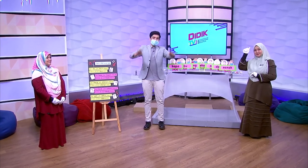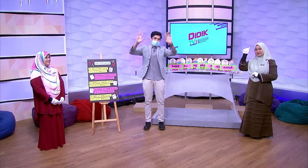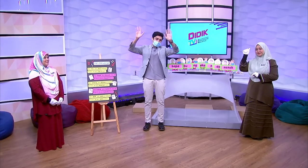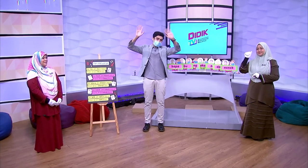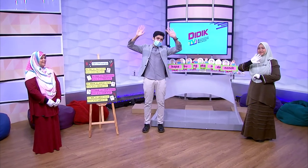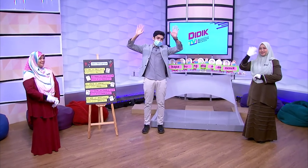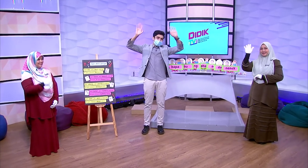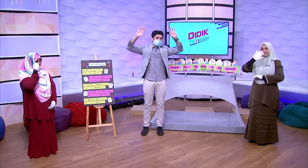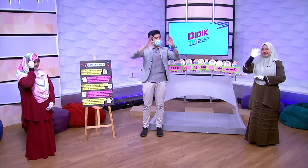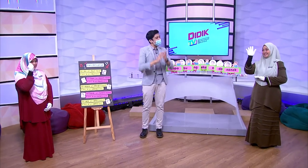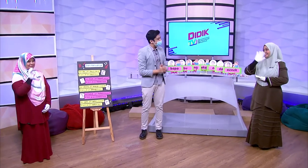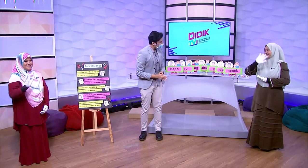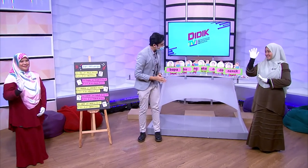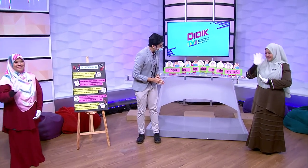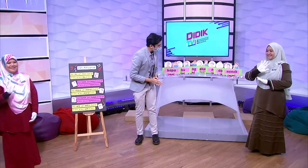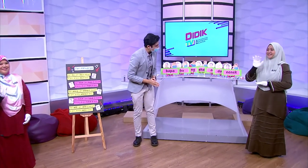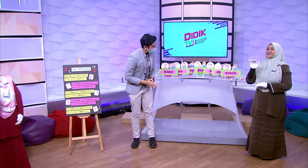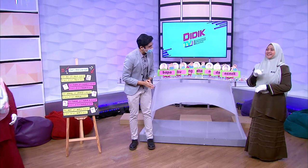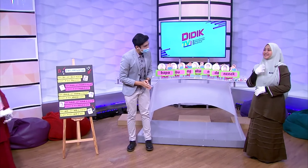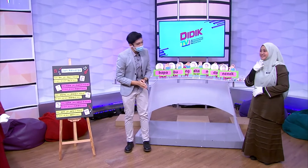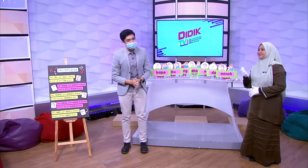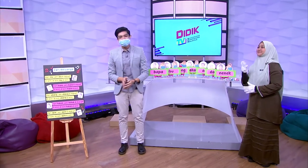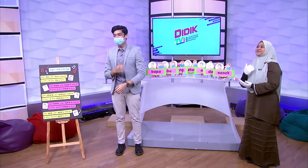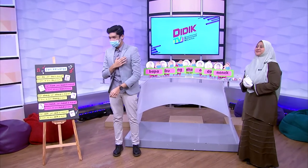bye-bye semoga Seibu jumpa lagi di